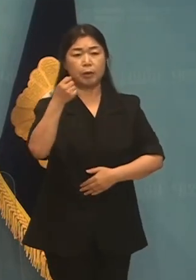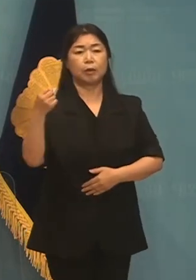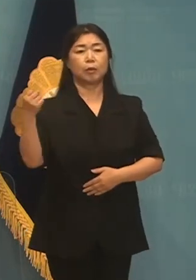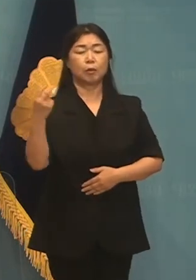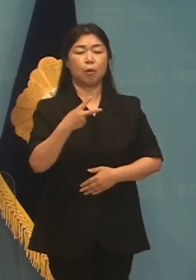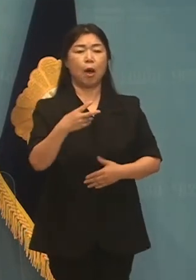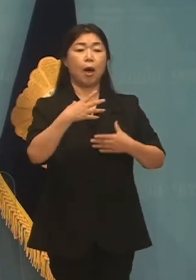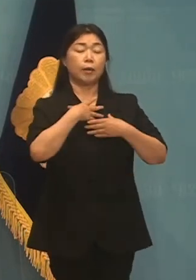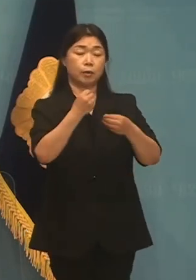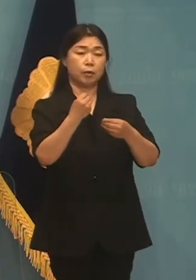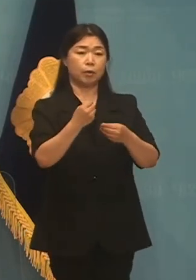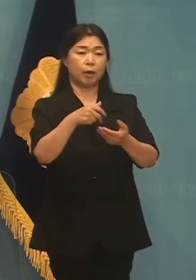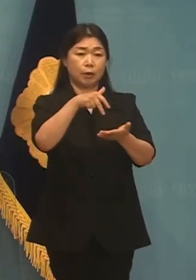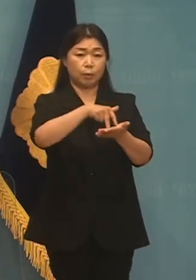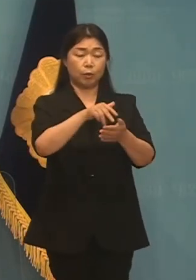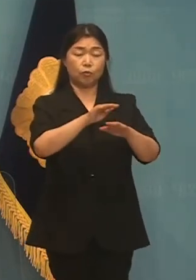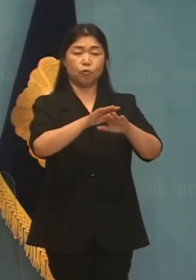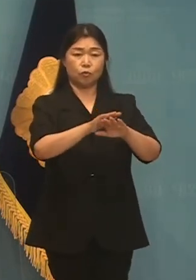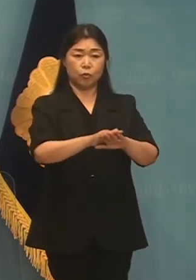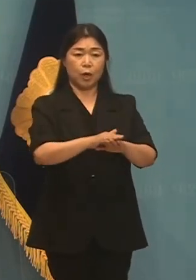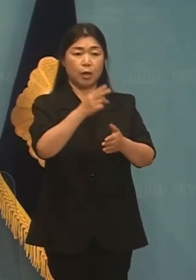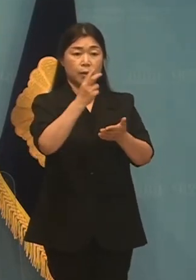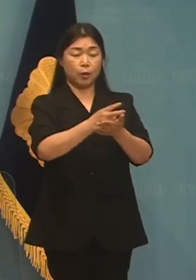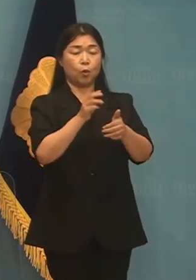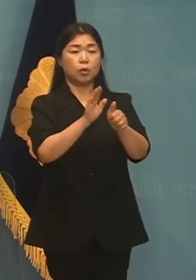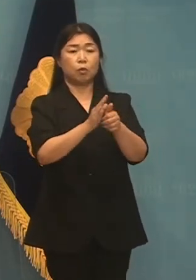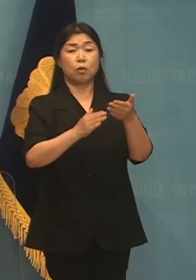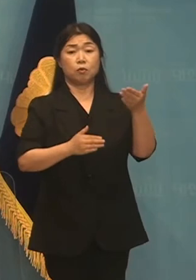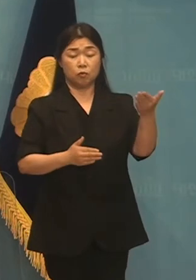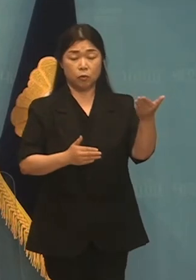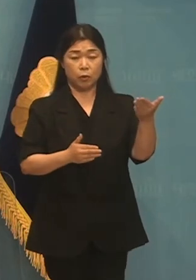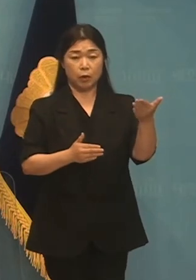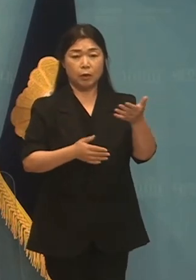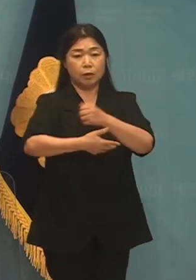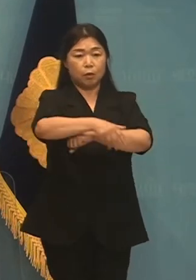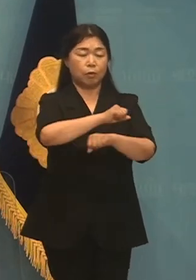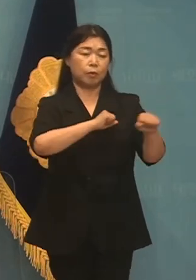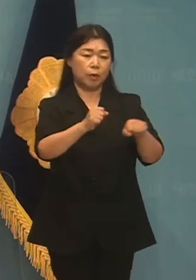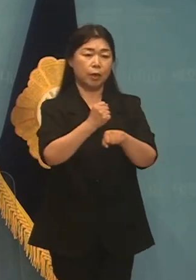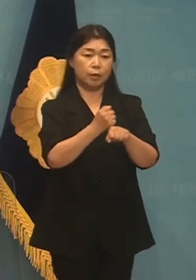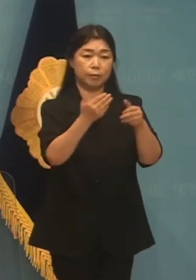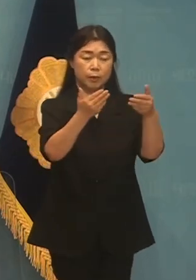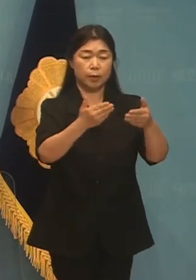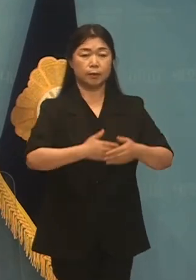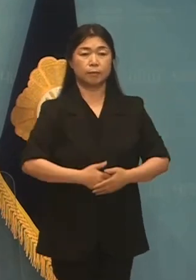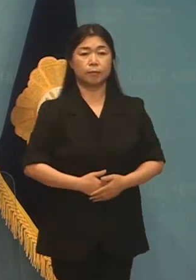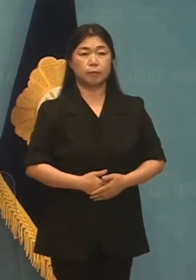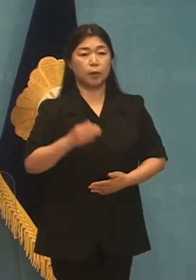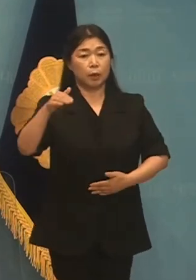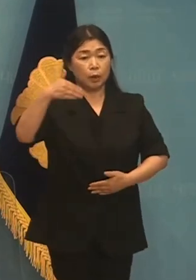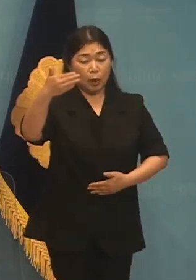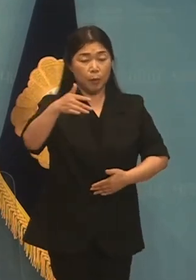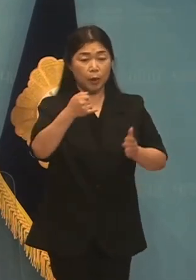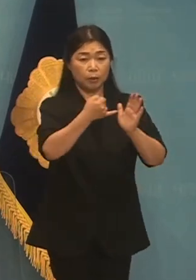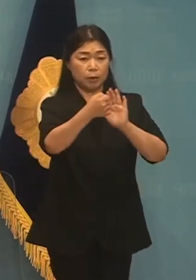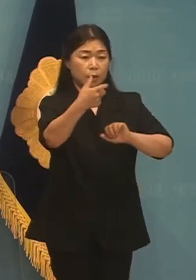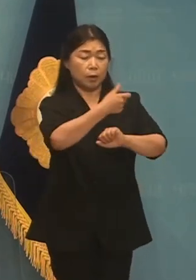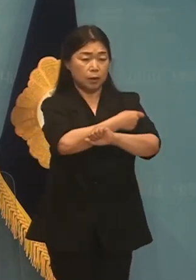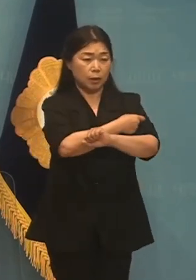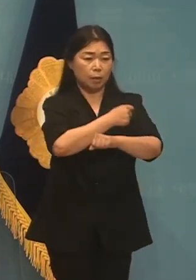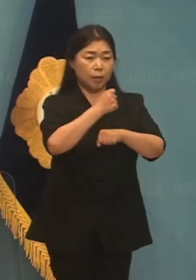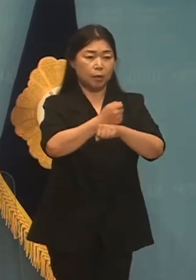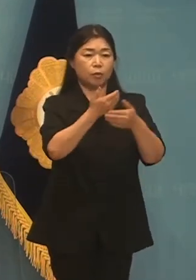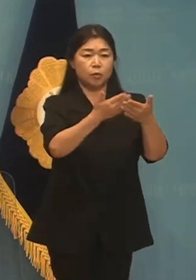신속성과 안전성을 담보할 제도적 지원에도 적극 나서겠습니다. 차세대 백신